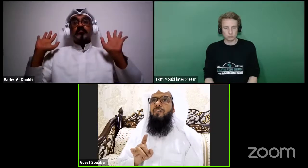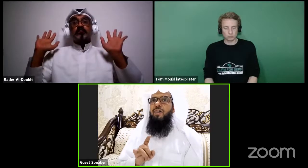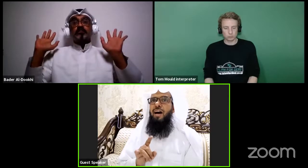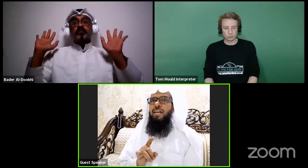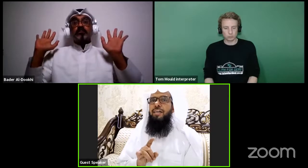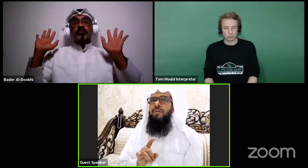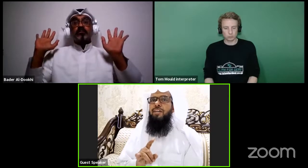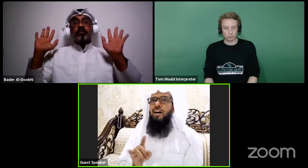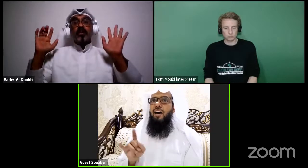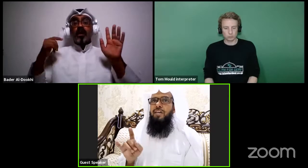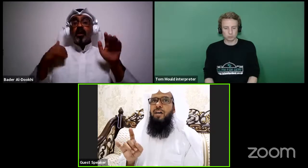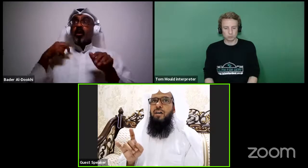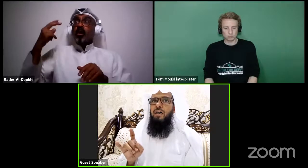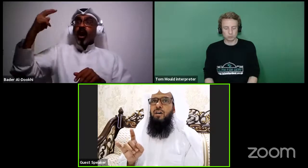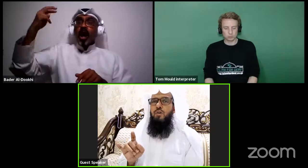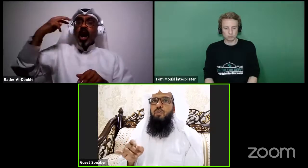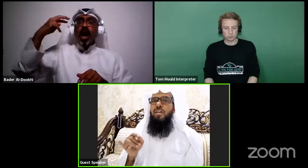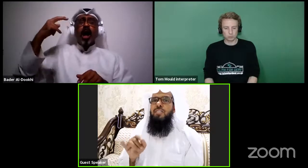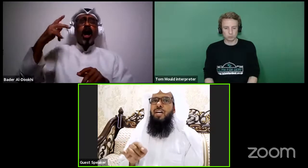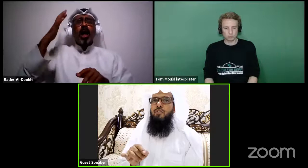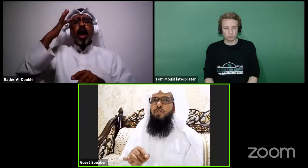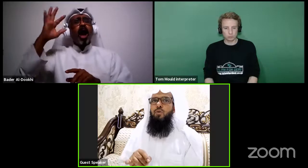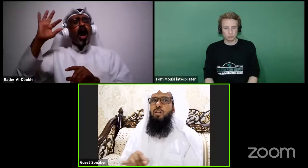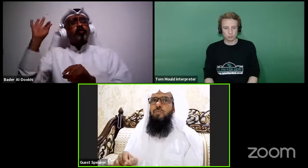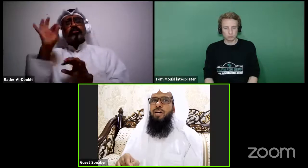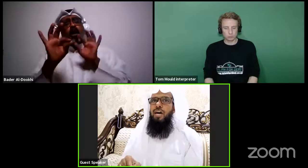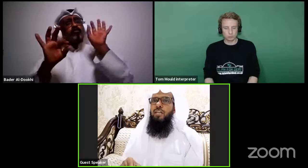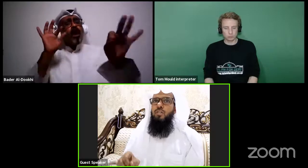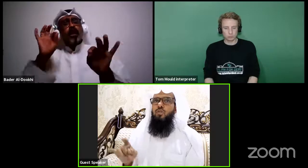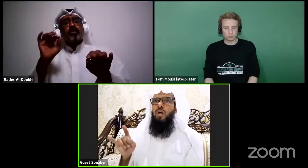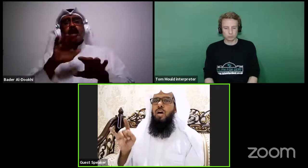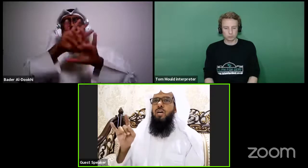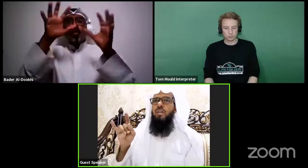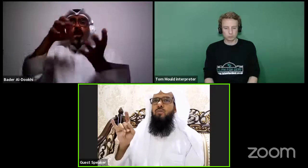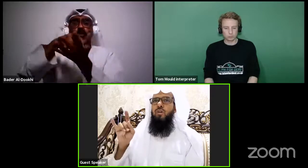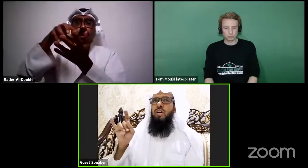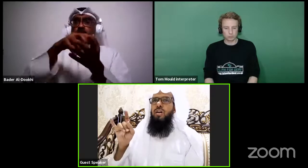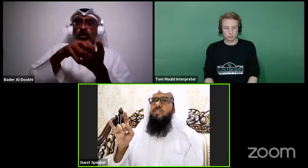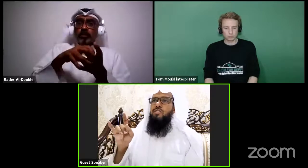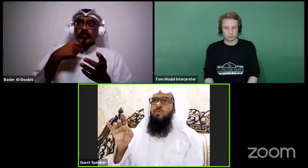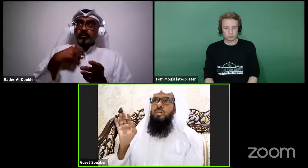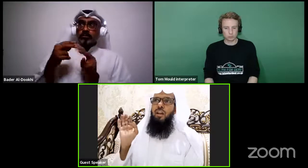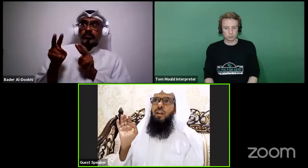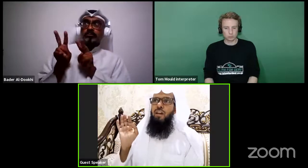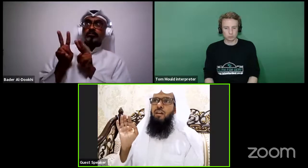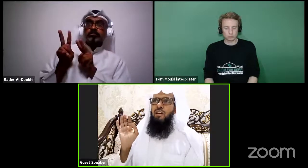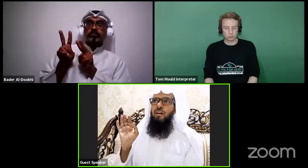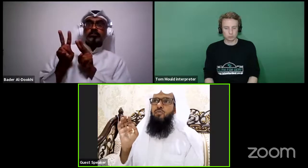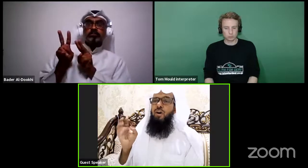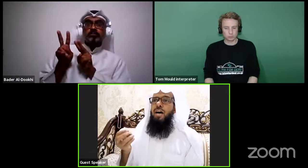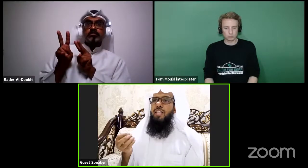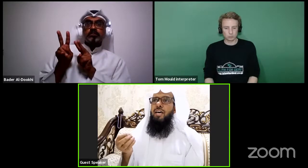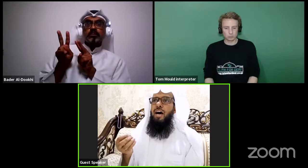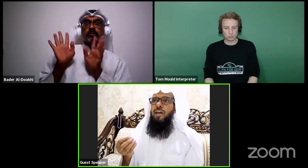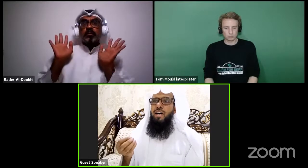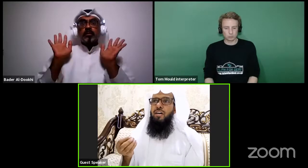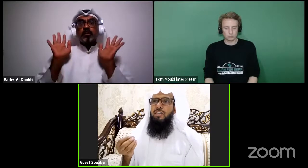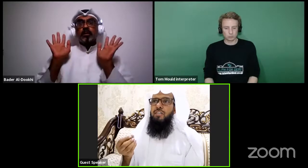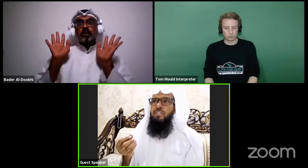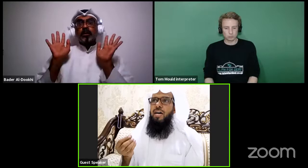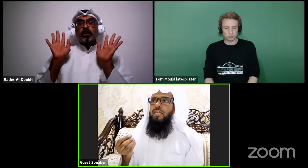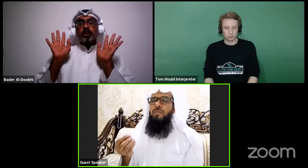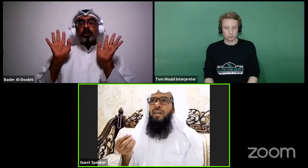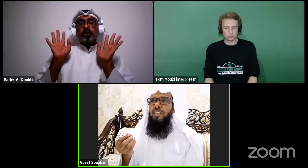الذي لا يخفى عليه منك خافية. فأنت إذن في كل مكان تراقب الله عز وجل.